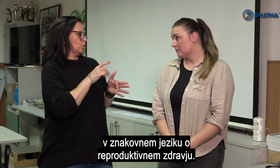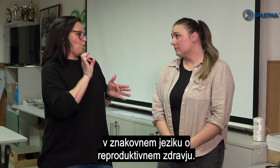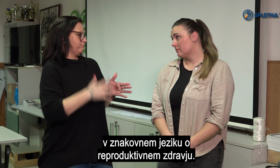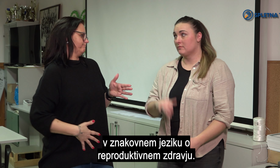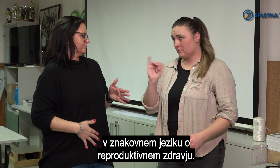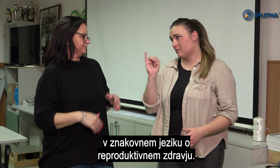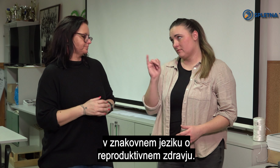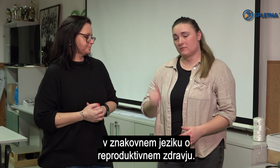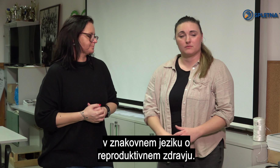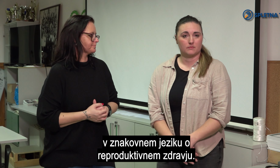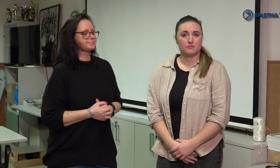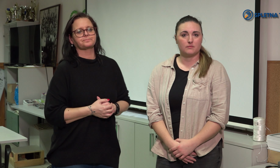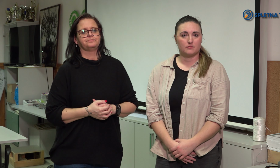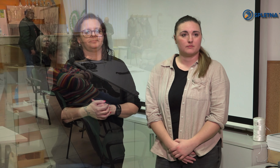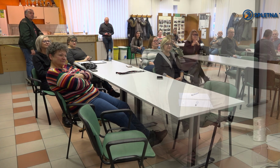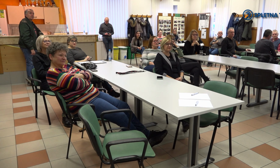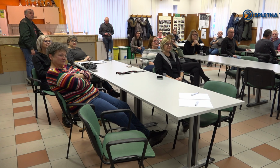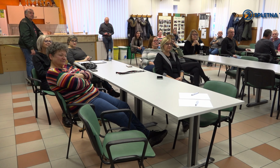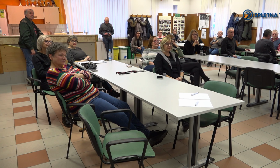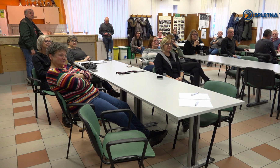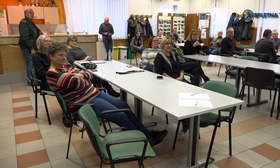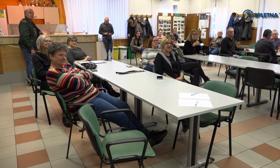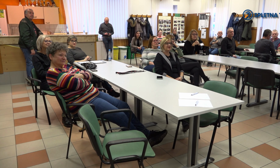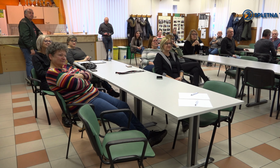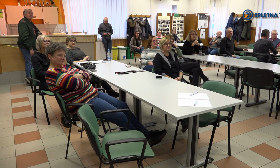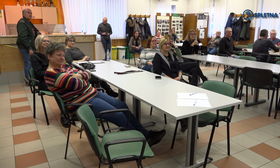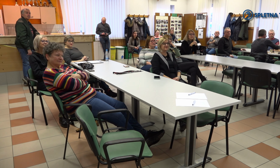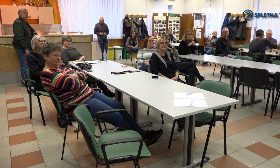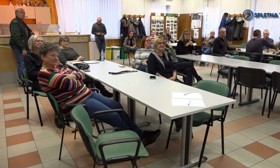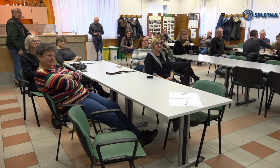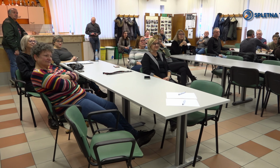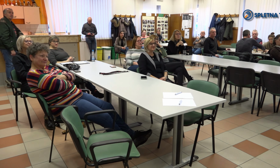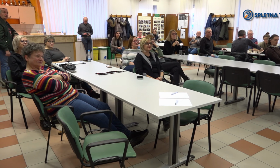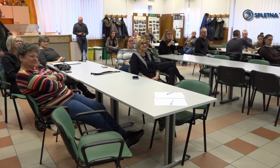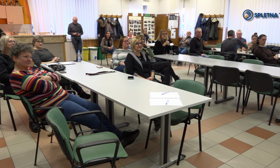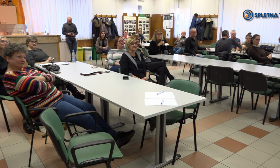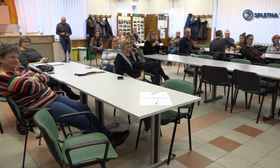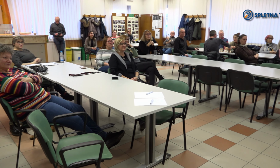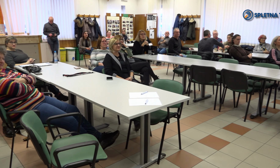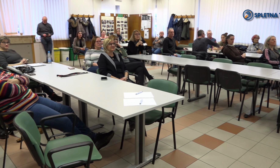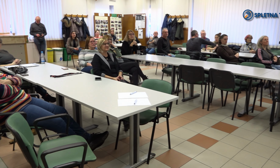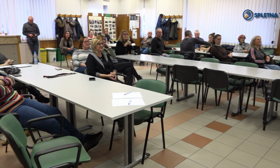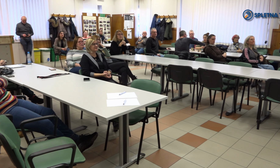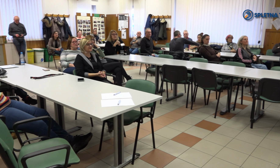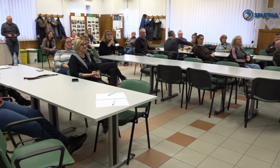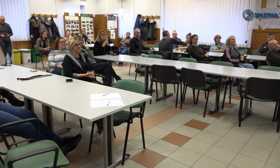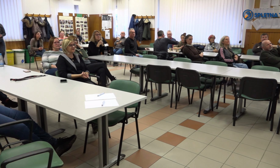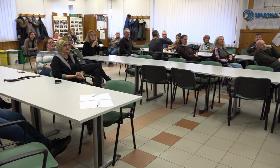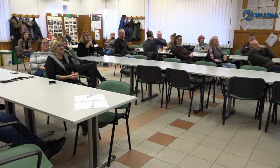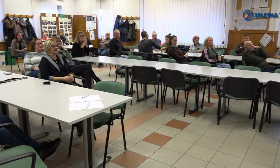bomo bolj osredotočiti in gluhe ozaveščati ter obveščati v znakovnem jeziku o reproduktivnem zdravju.